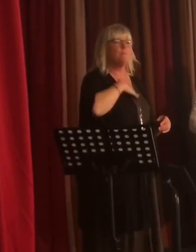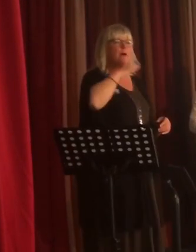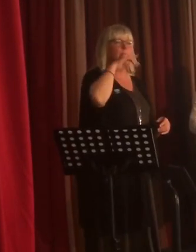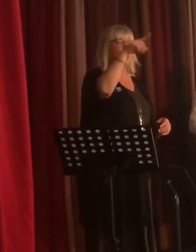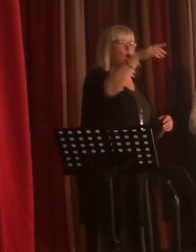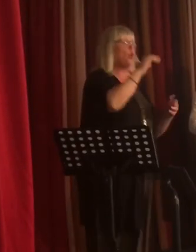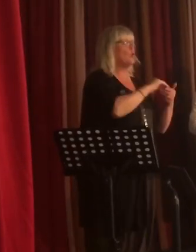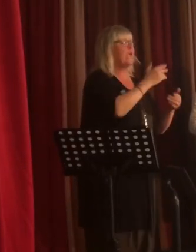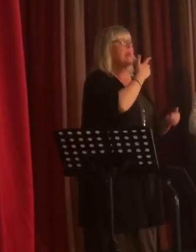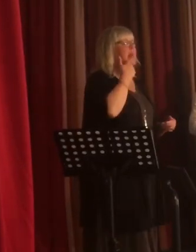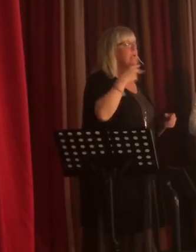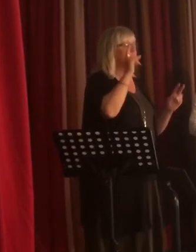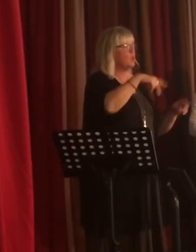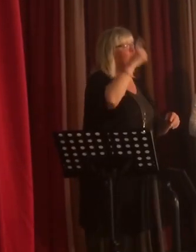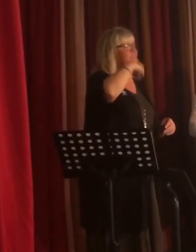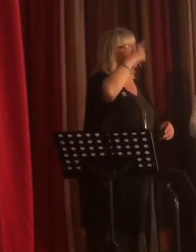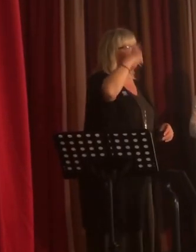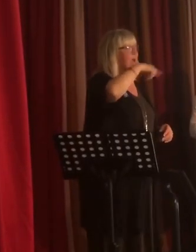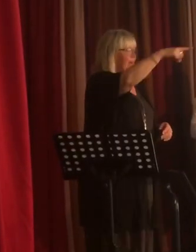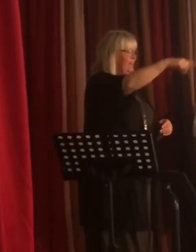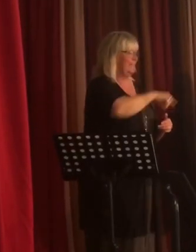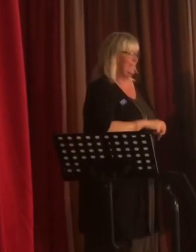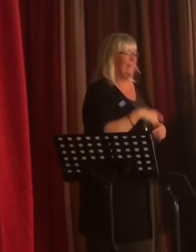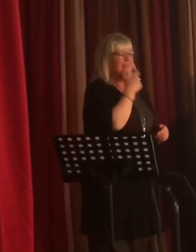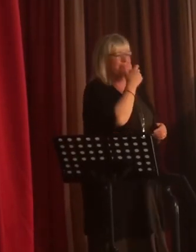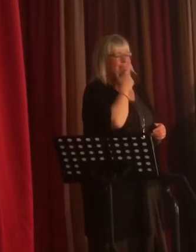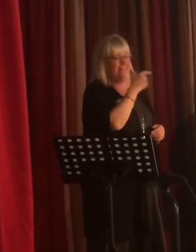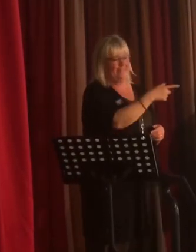Och Leif som farfar.